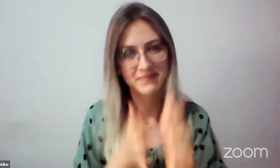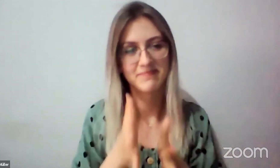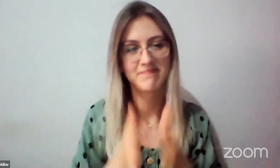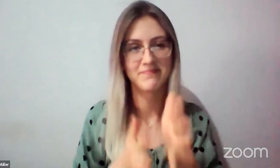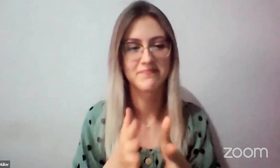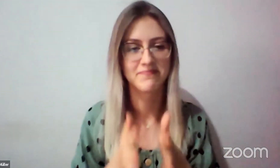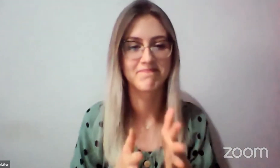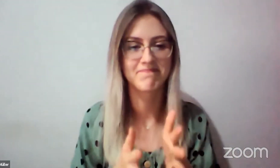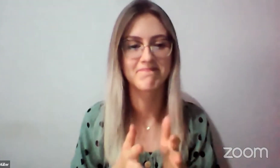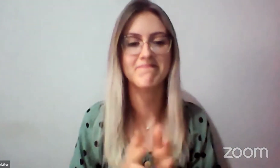transformar uma imagem em sinais.